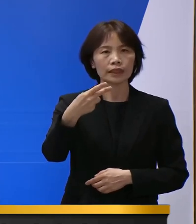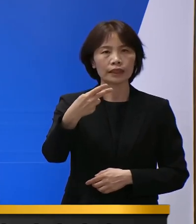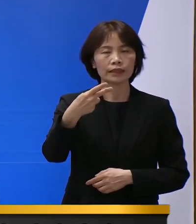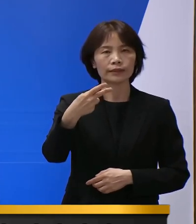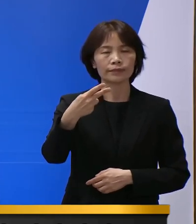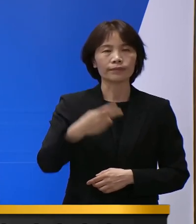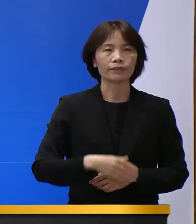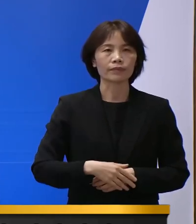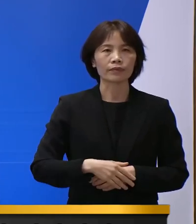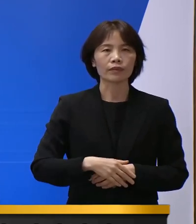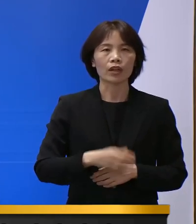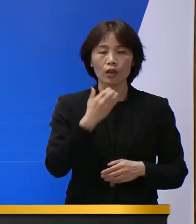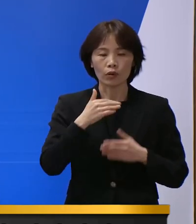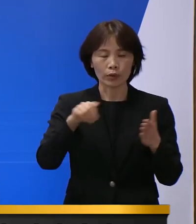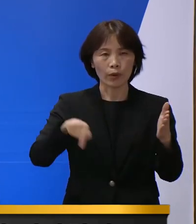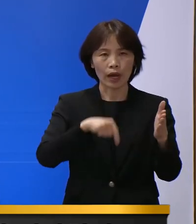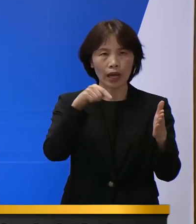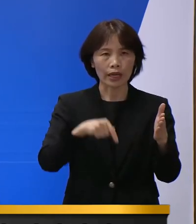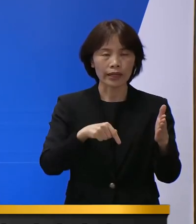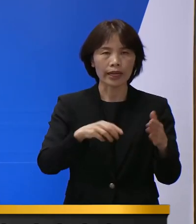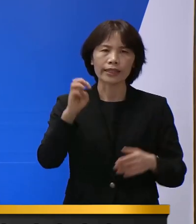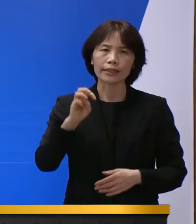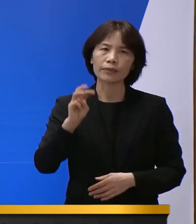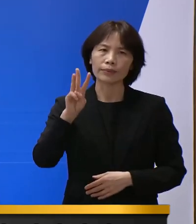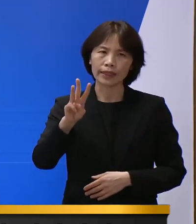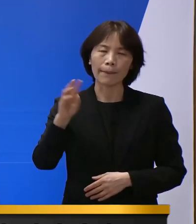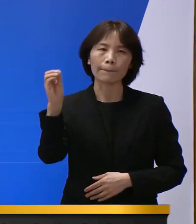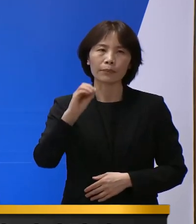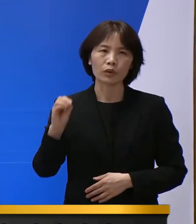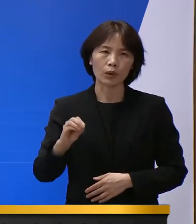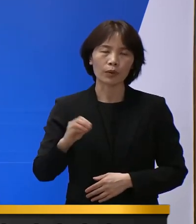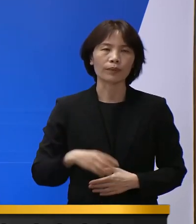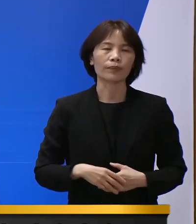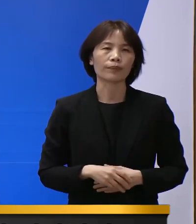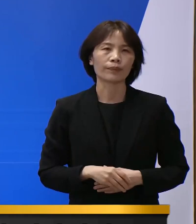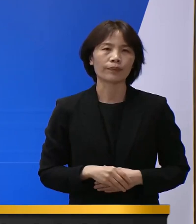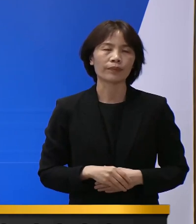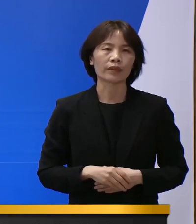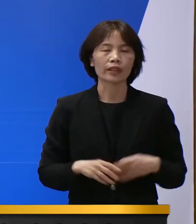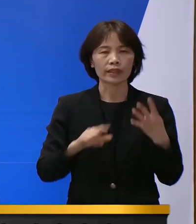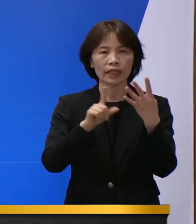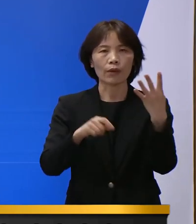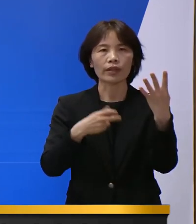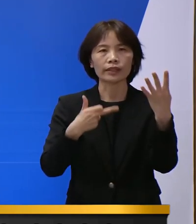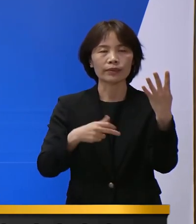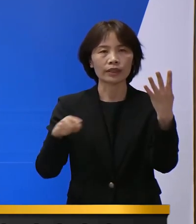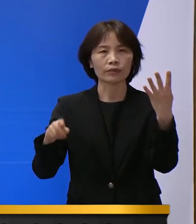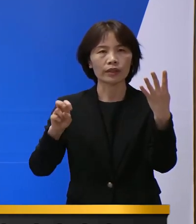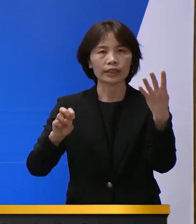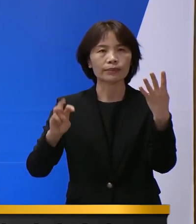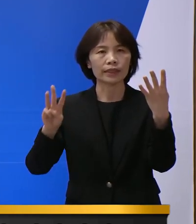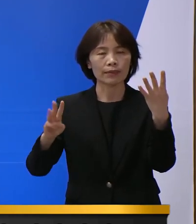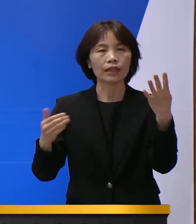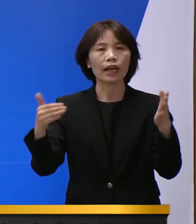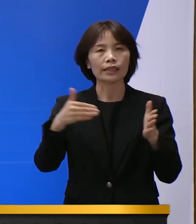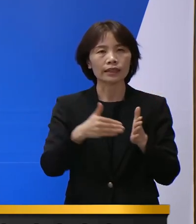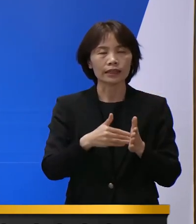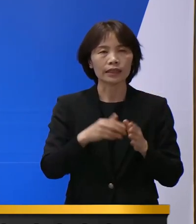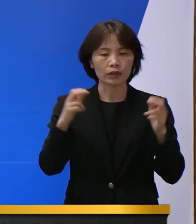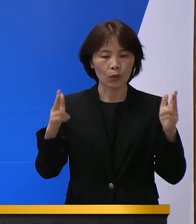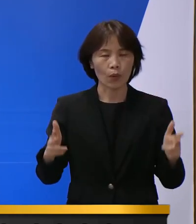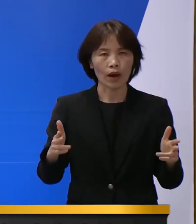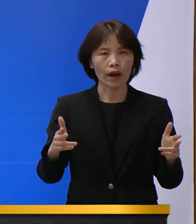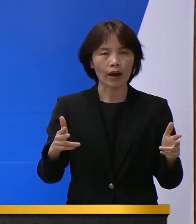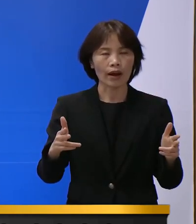5,892명이며 전체 도민 누적 확진률은 33.5%입니다. 4월 17일부터 4월 23일까지 한